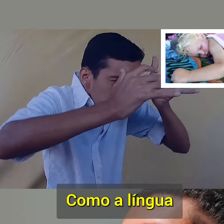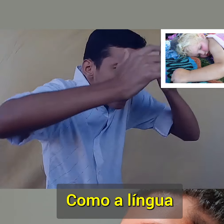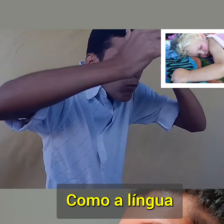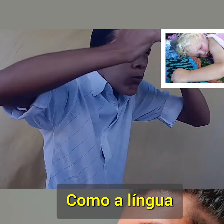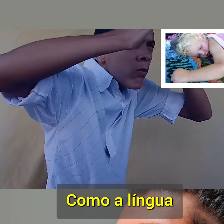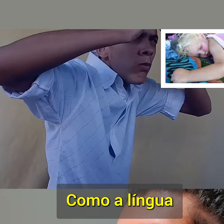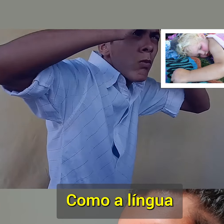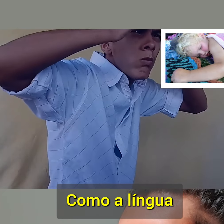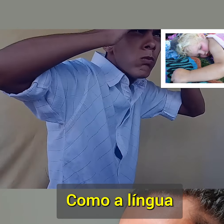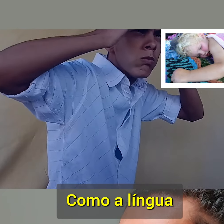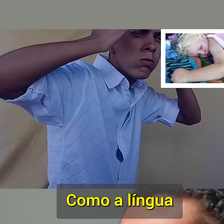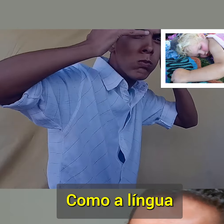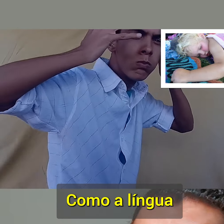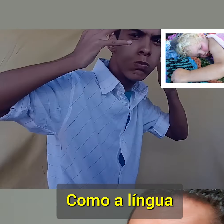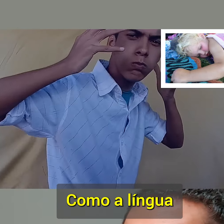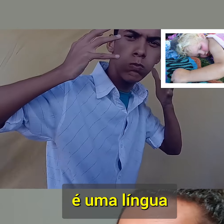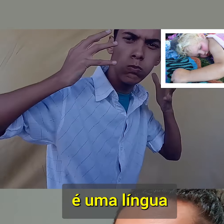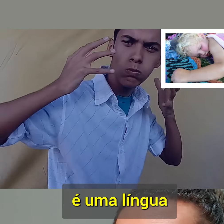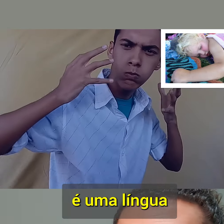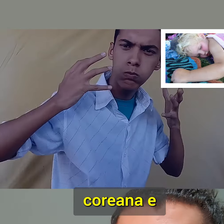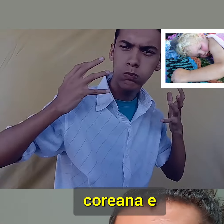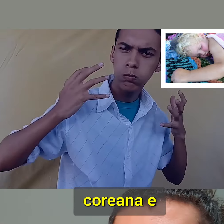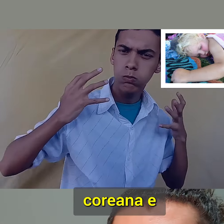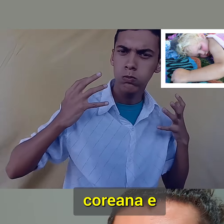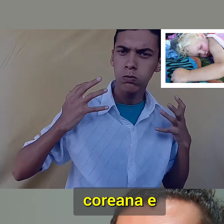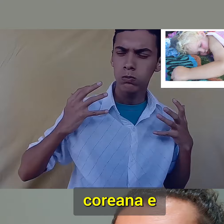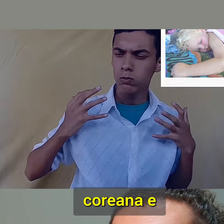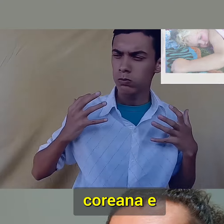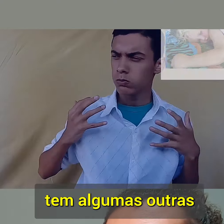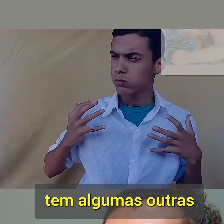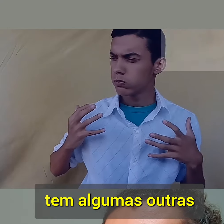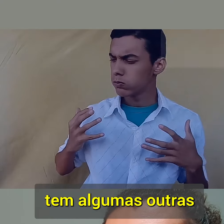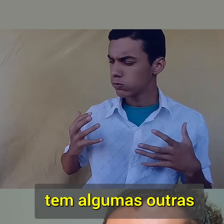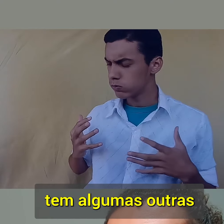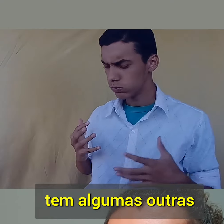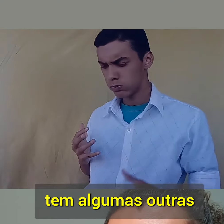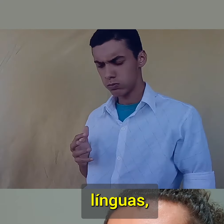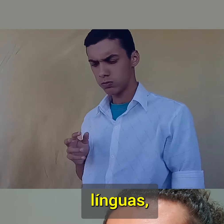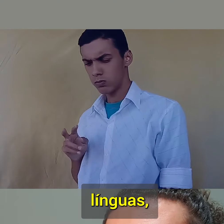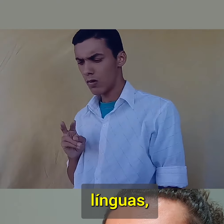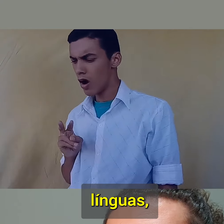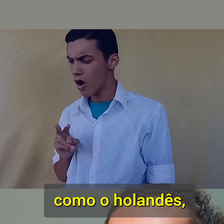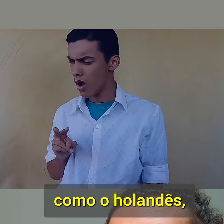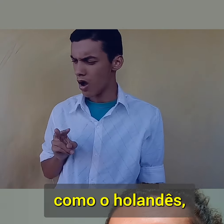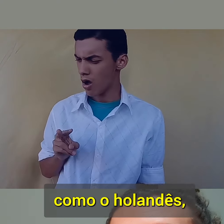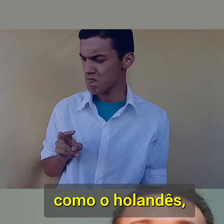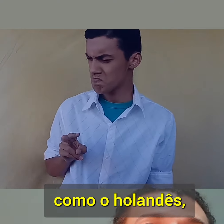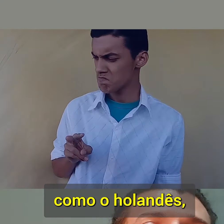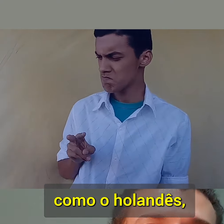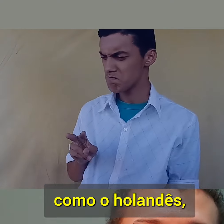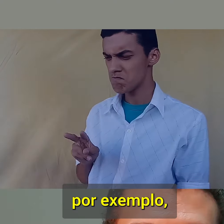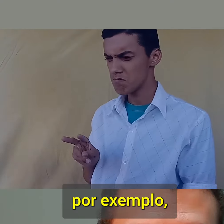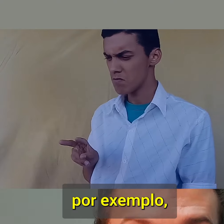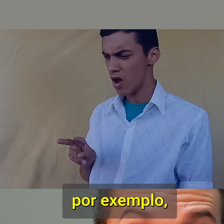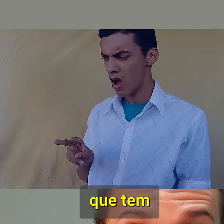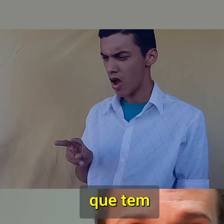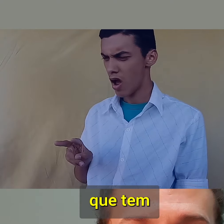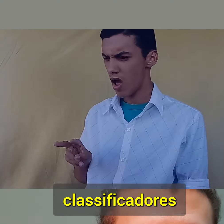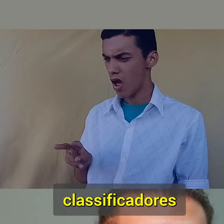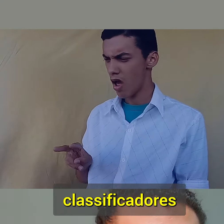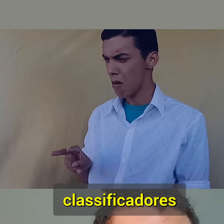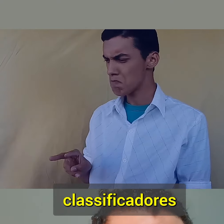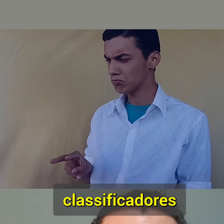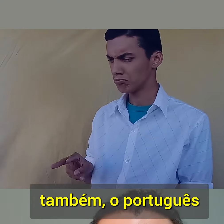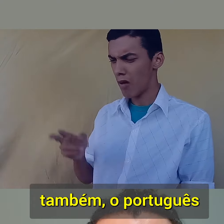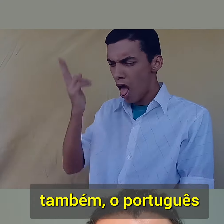como... O Rengu é uma língua coreana, tá? Tem algumas outras línguas, como o holandês, por exemplo, que